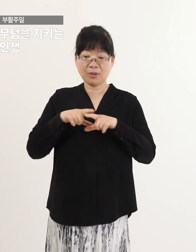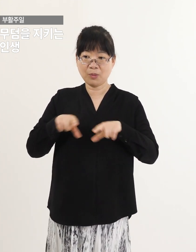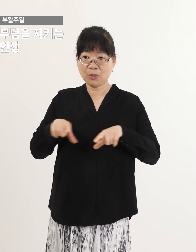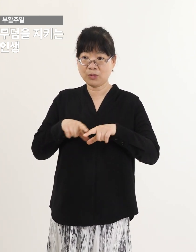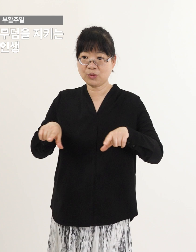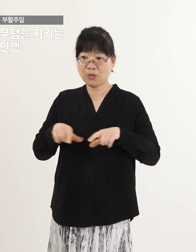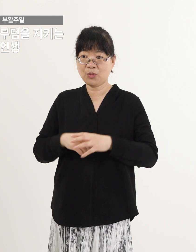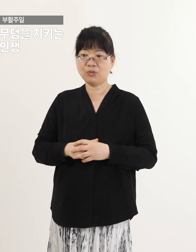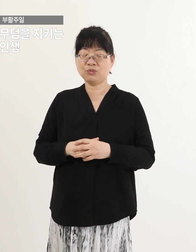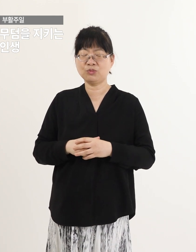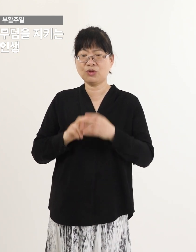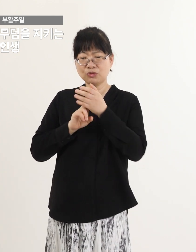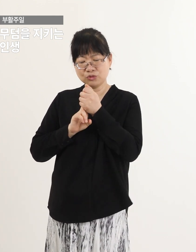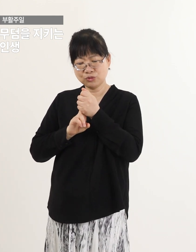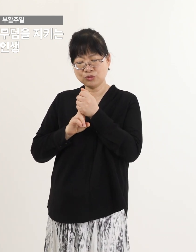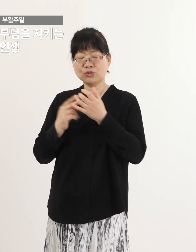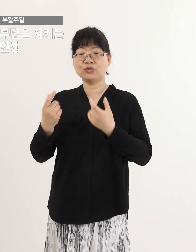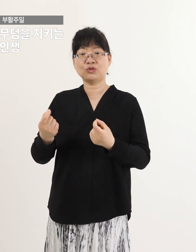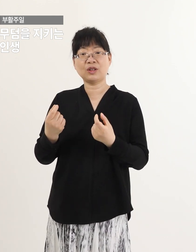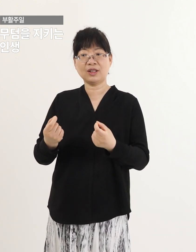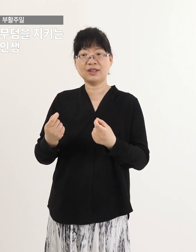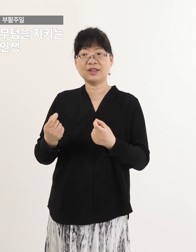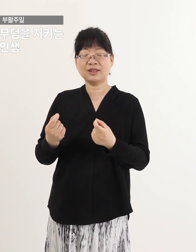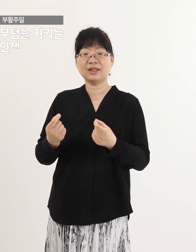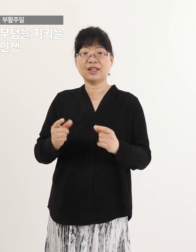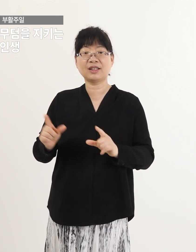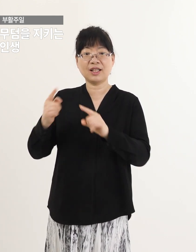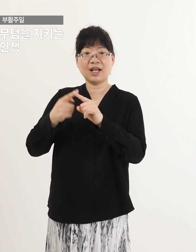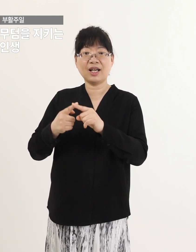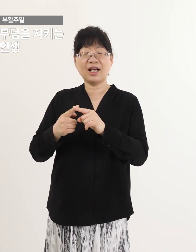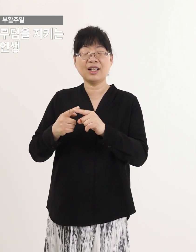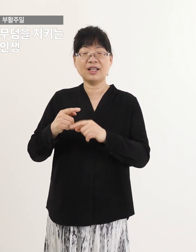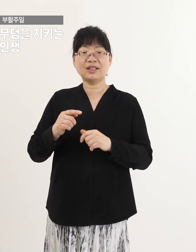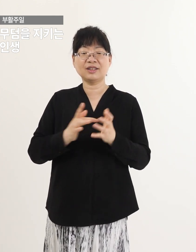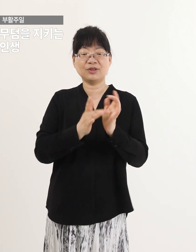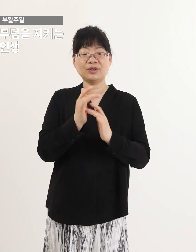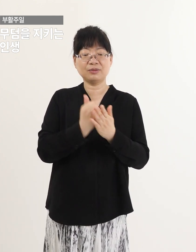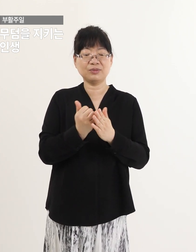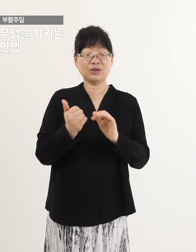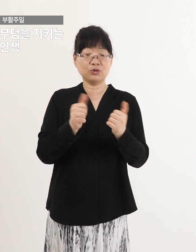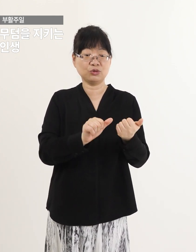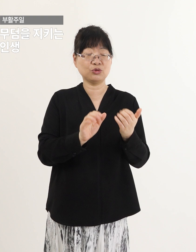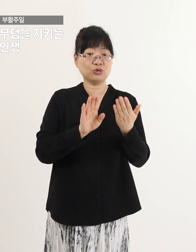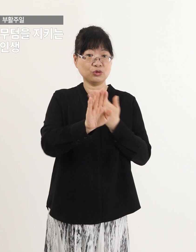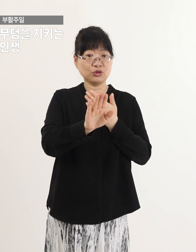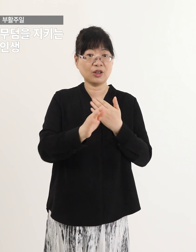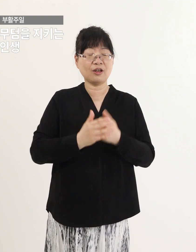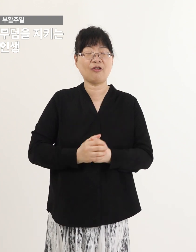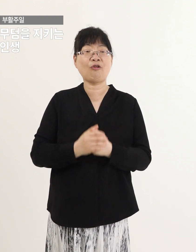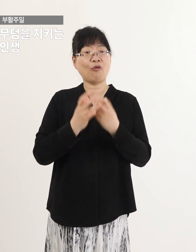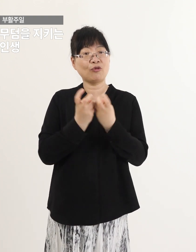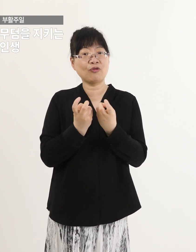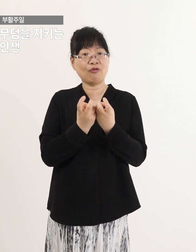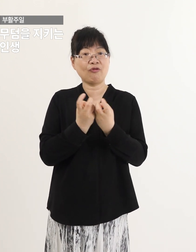평소에는 은둔형처럼 믿다가 정작 그분이 돌아가시니까 어떻게 된